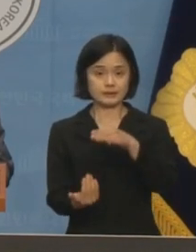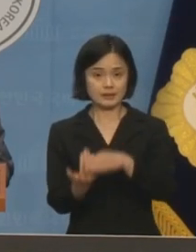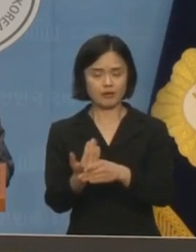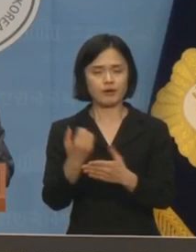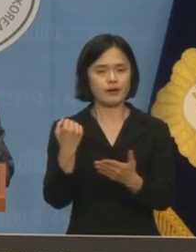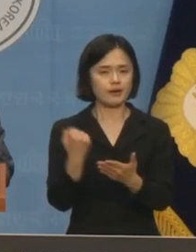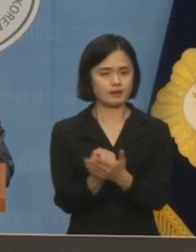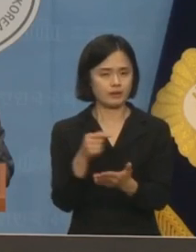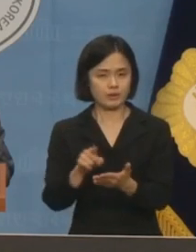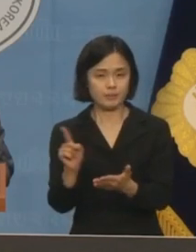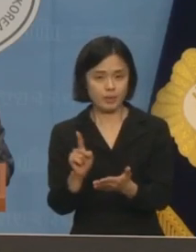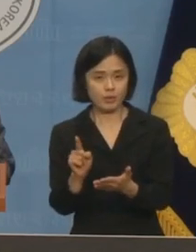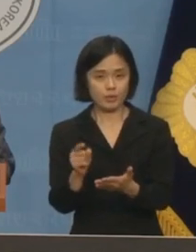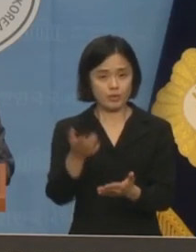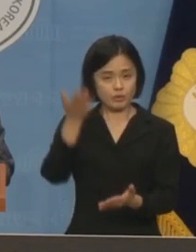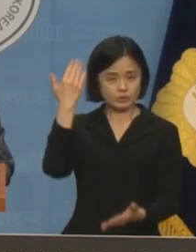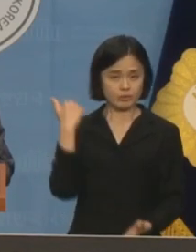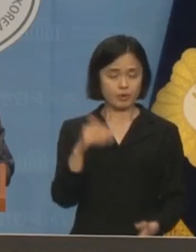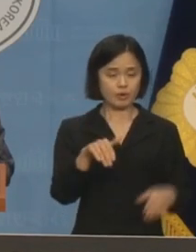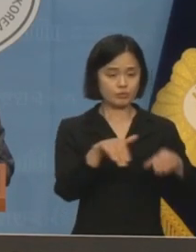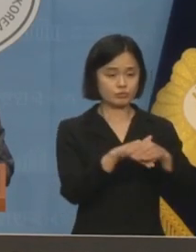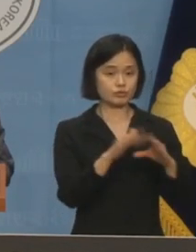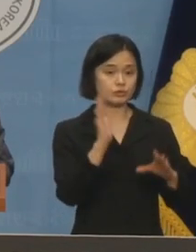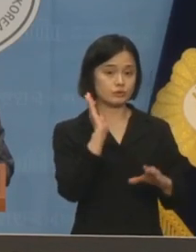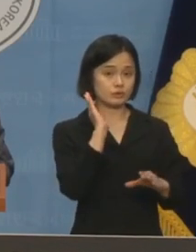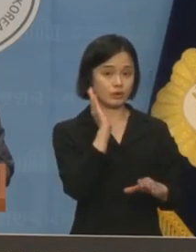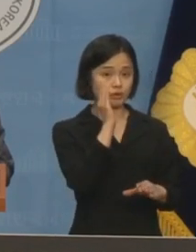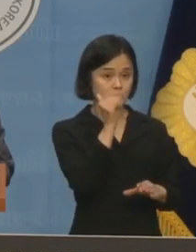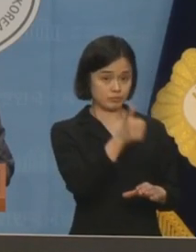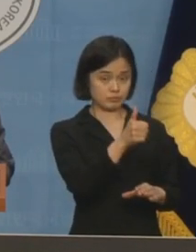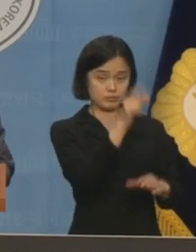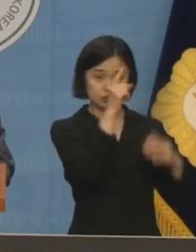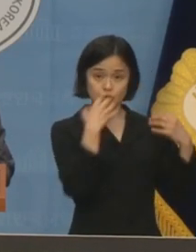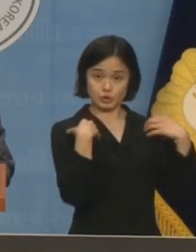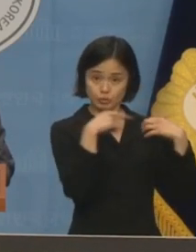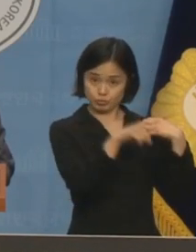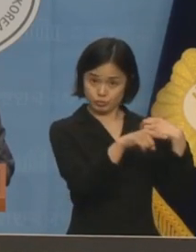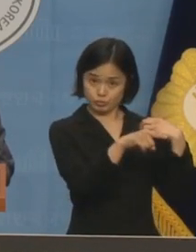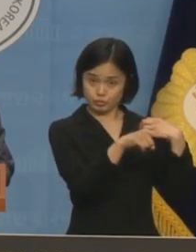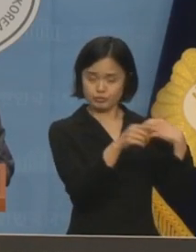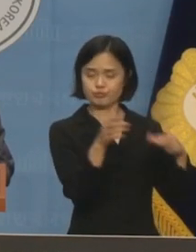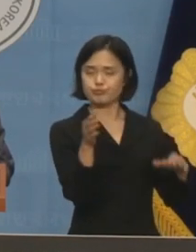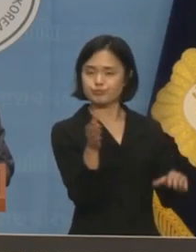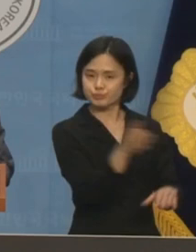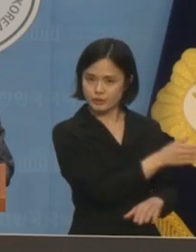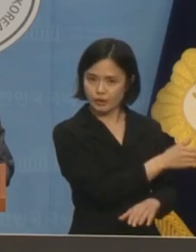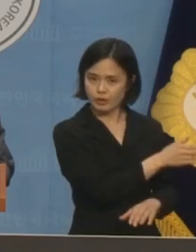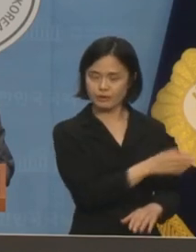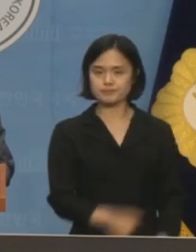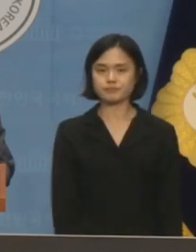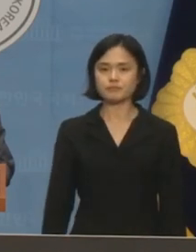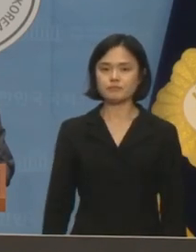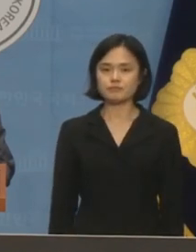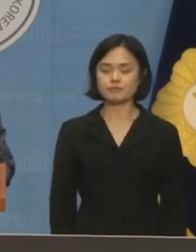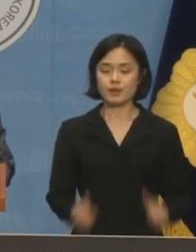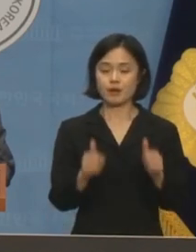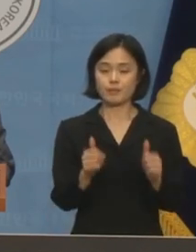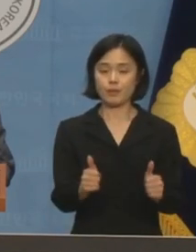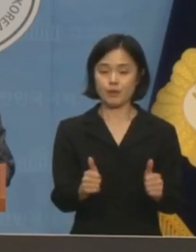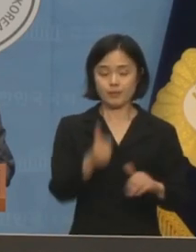정부 시절부터 항소를 포기함으로 오히려 법원의 판결을 구하지